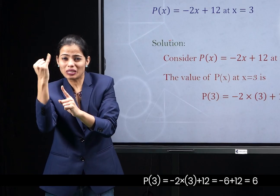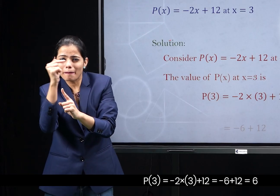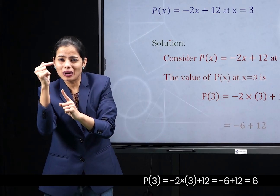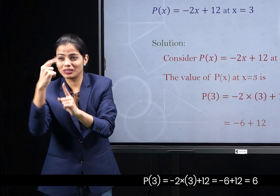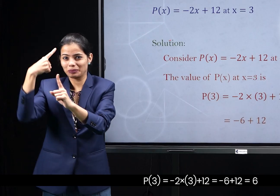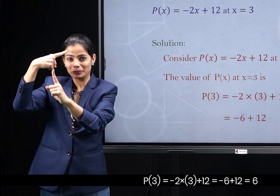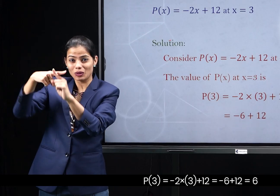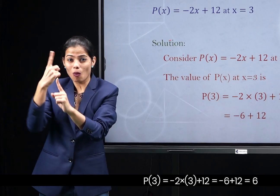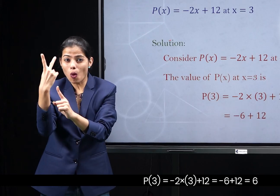12 சமன் 6.